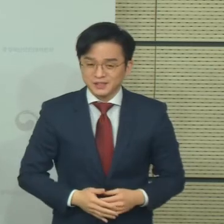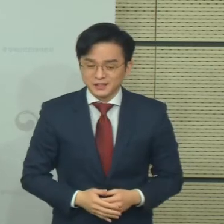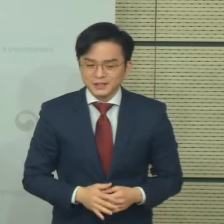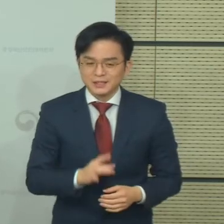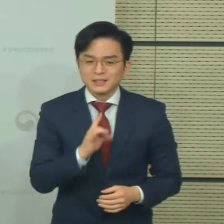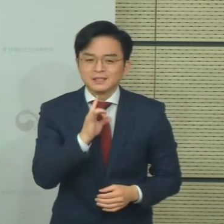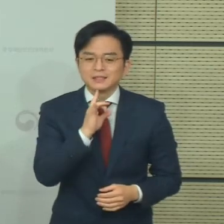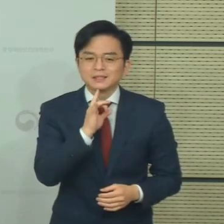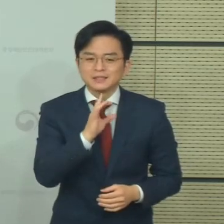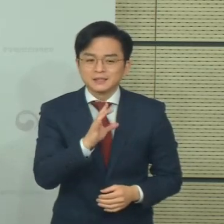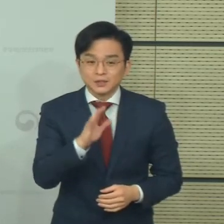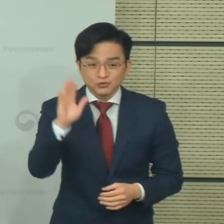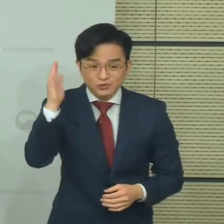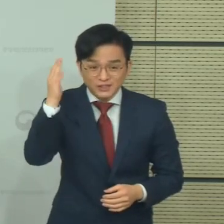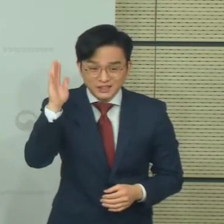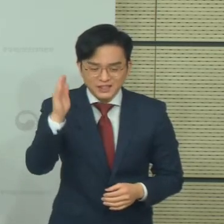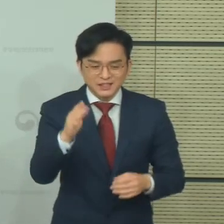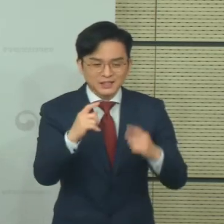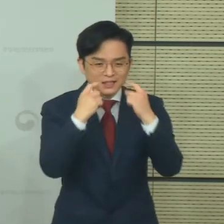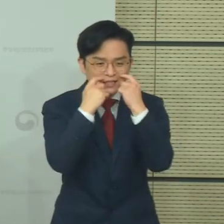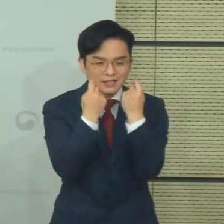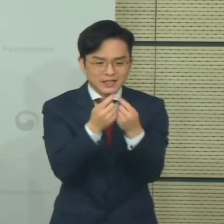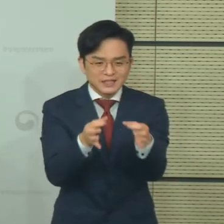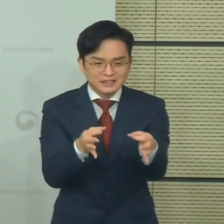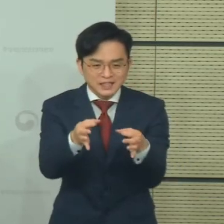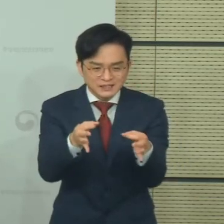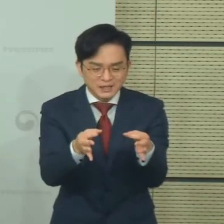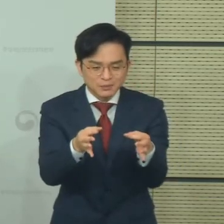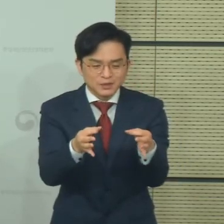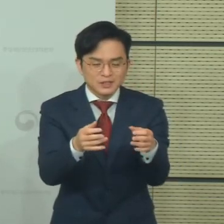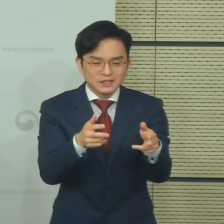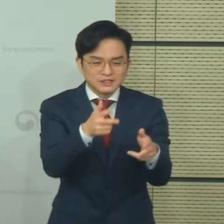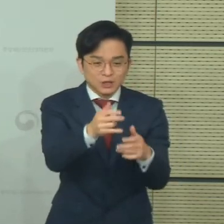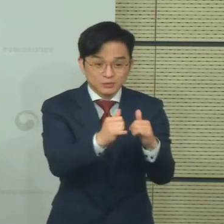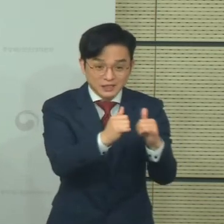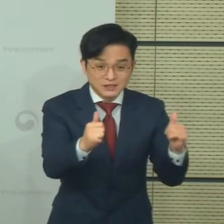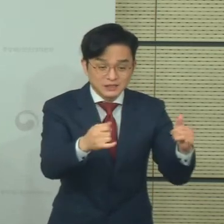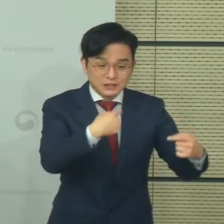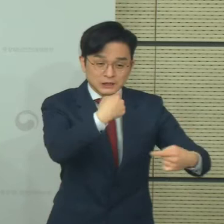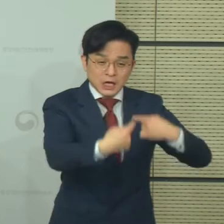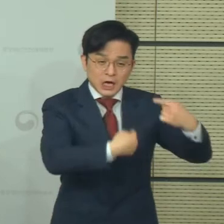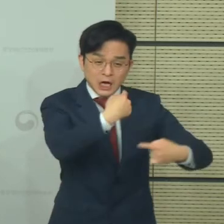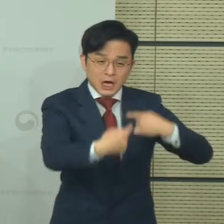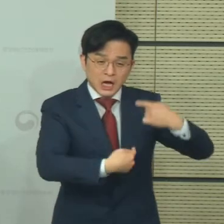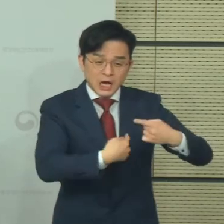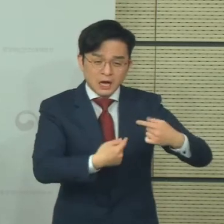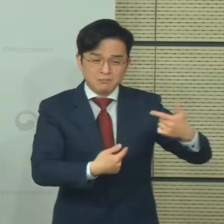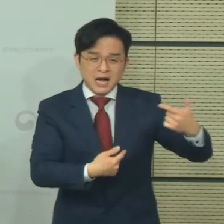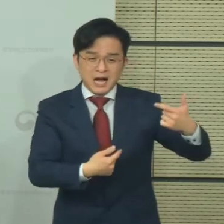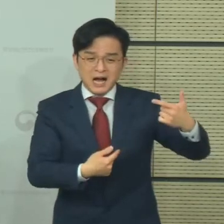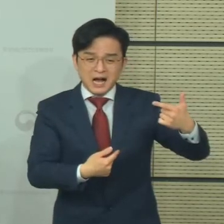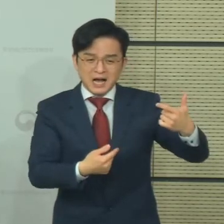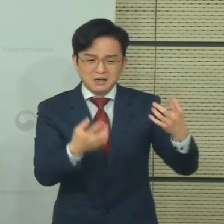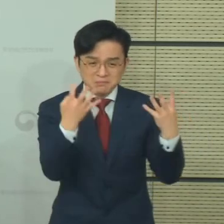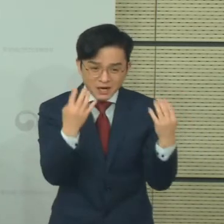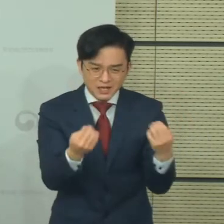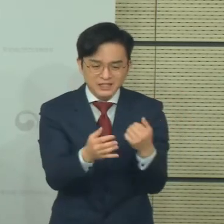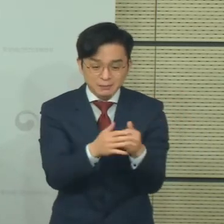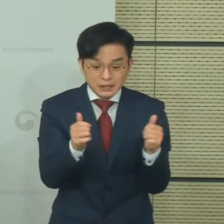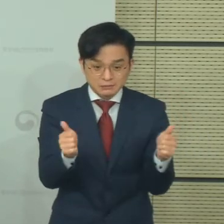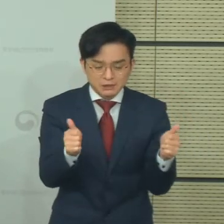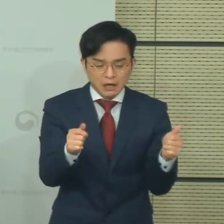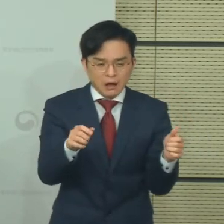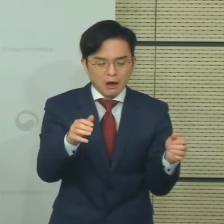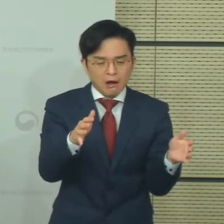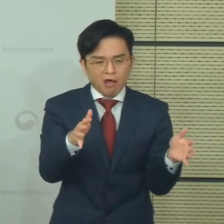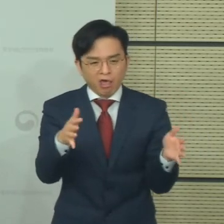숫자가 워낙 이제 많아서 여러 가지 어떤 병목 현상들이 이제 발생을 하고 있는데요. 지금 그렇지 않아도 오늘 중대본 회의에서